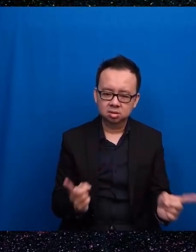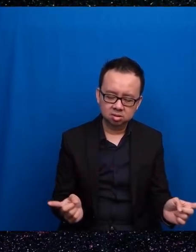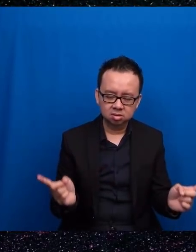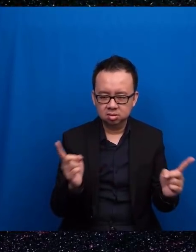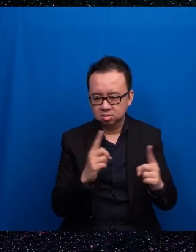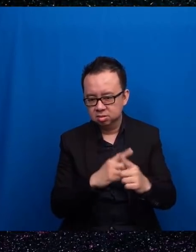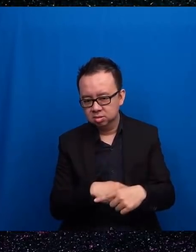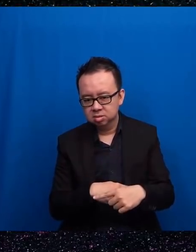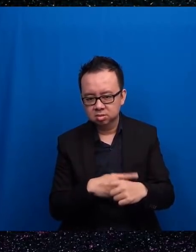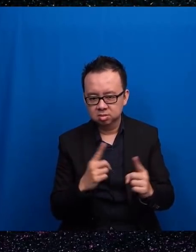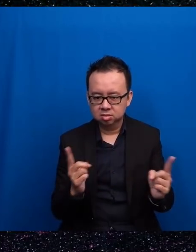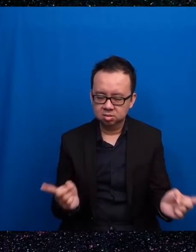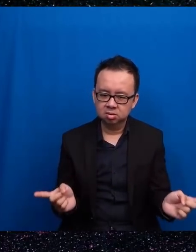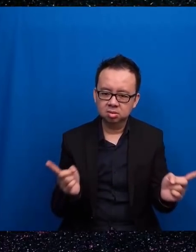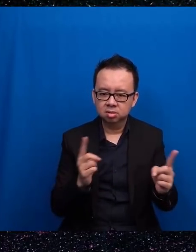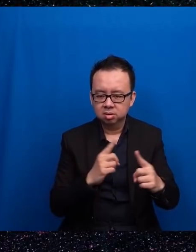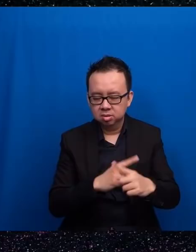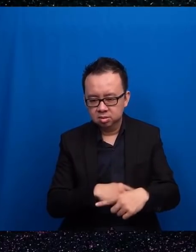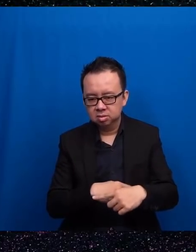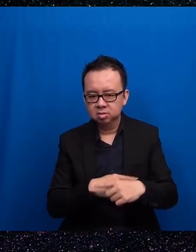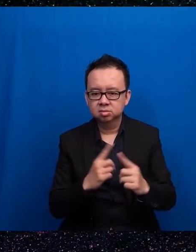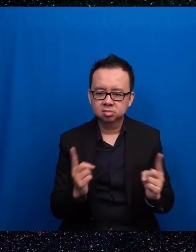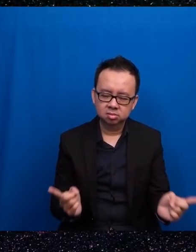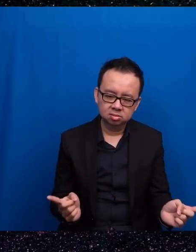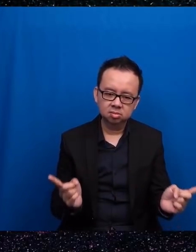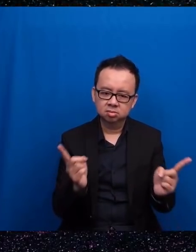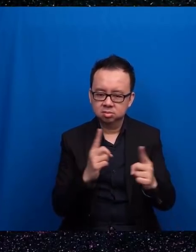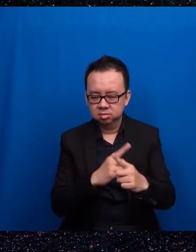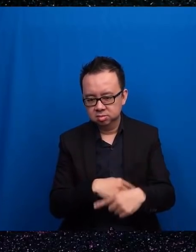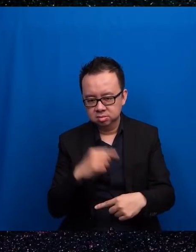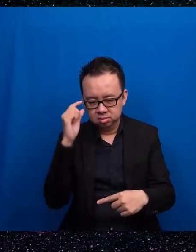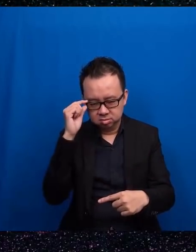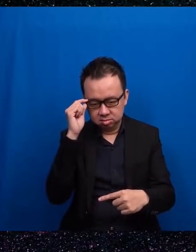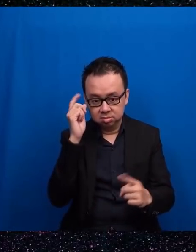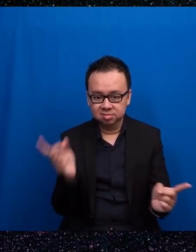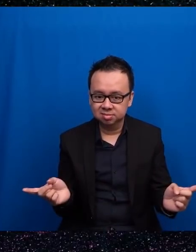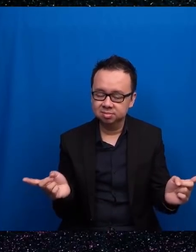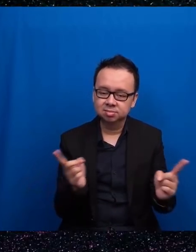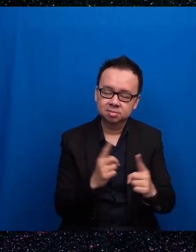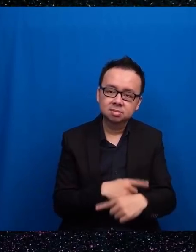Iara la maya sanana ya